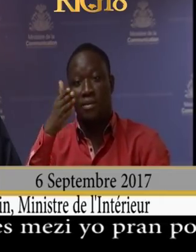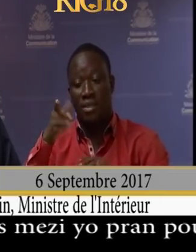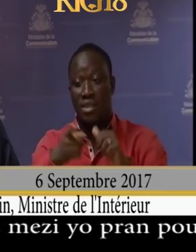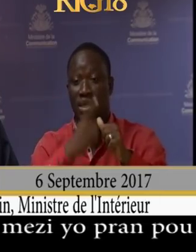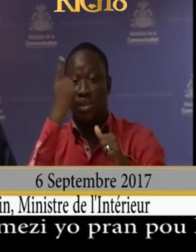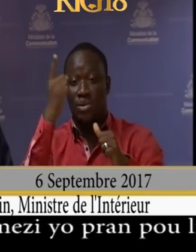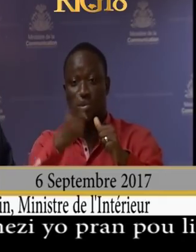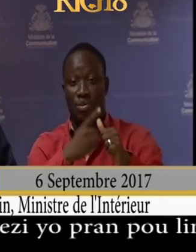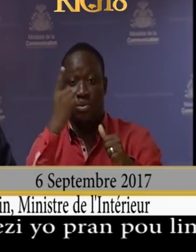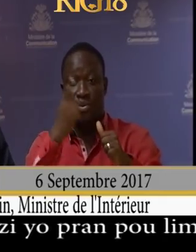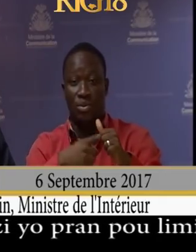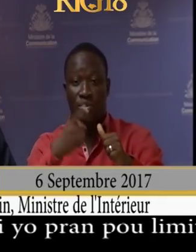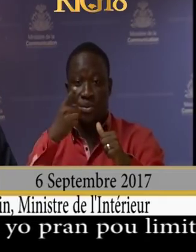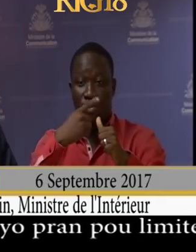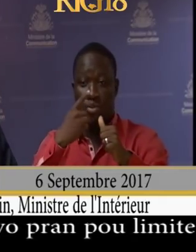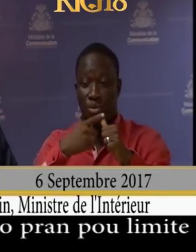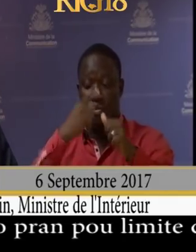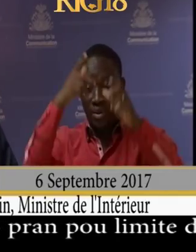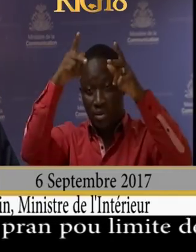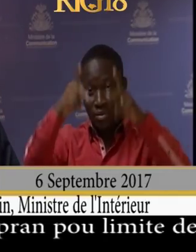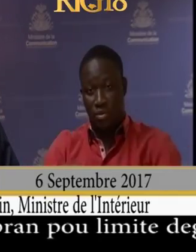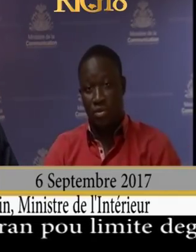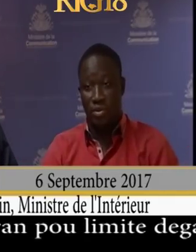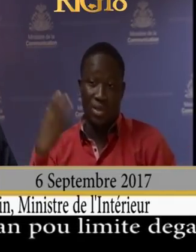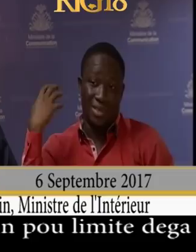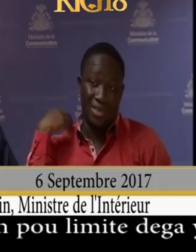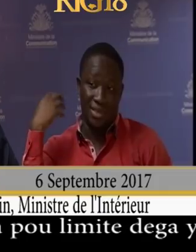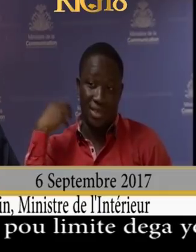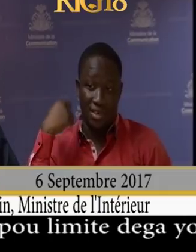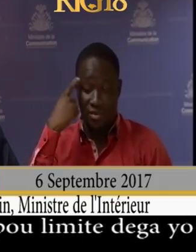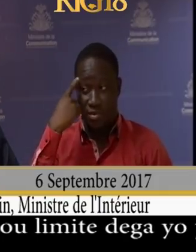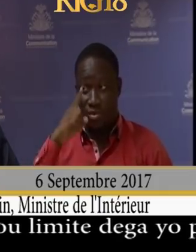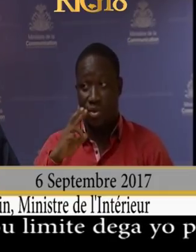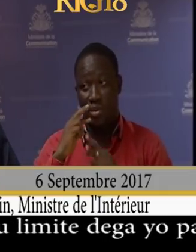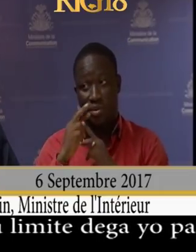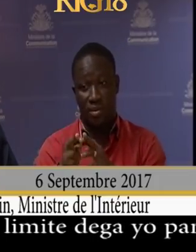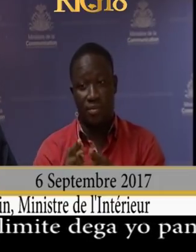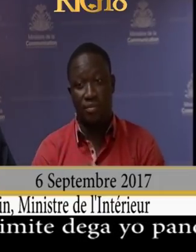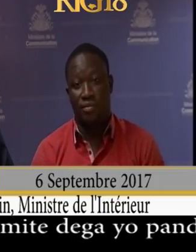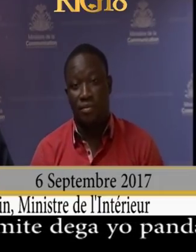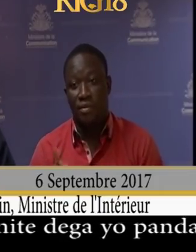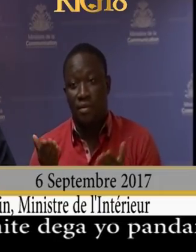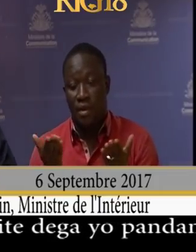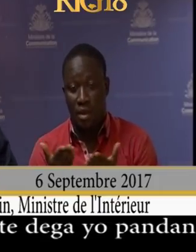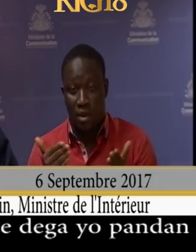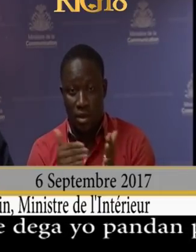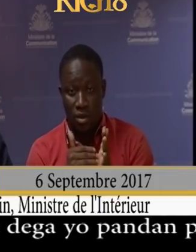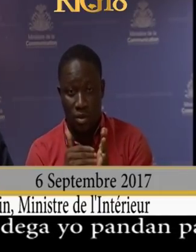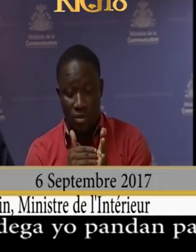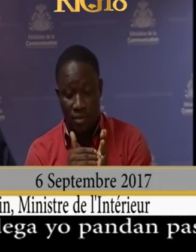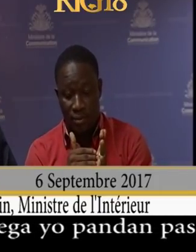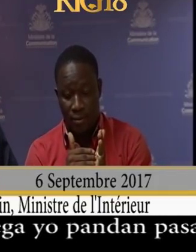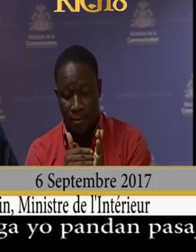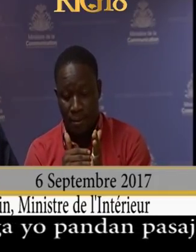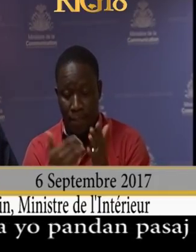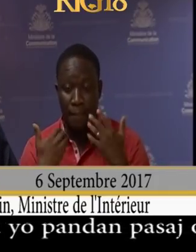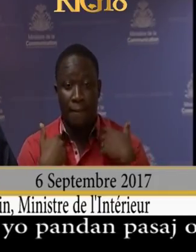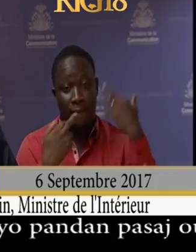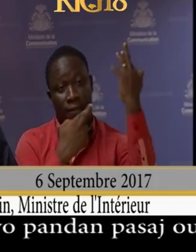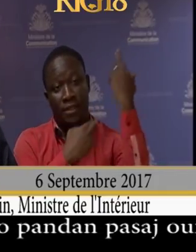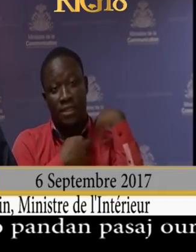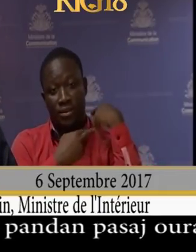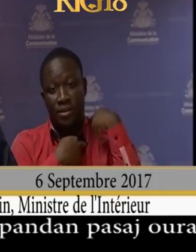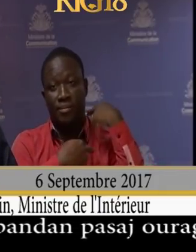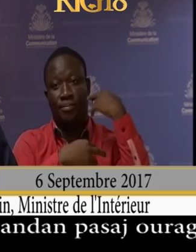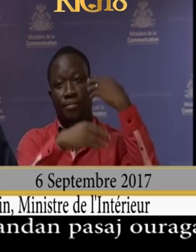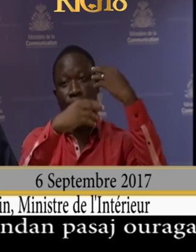principal opérateur m'da do mettre question dans ba dans réponse là. Et là encore, gen on responsable